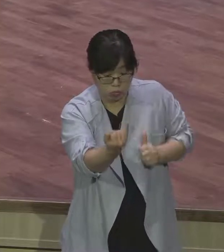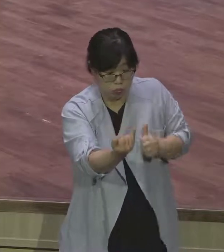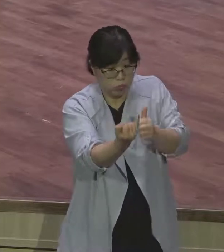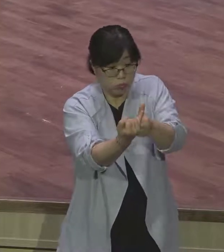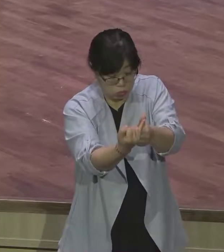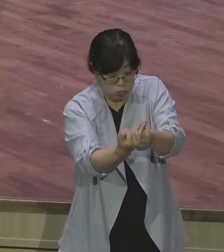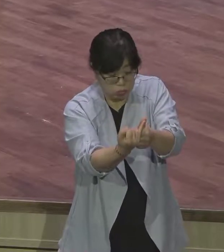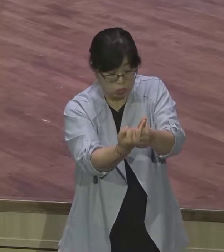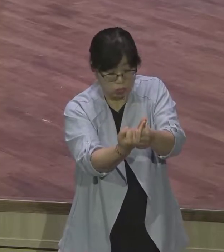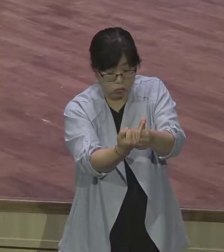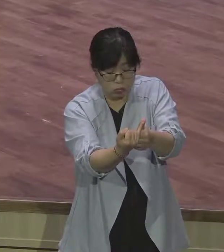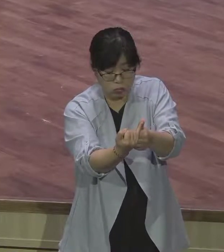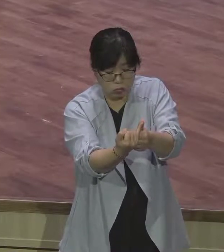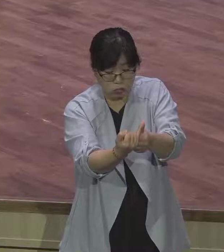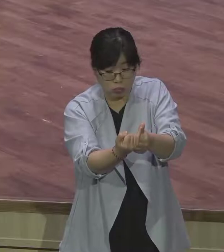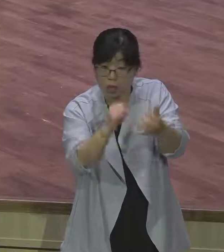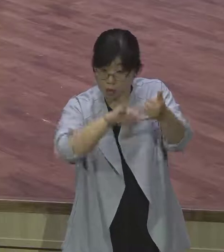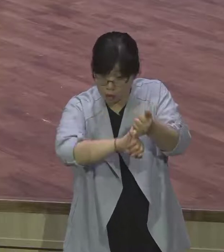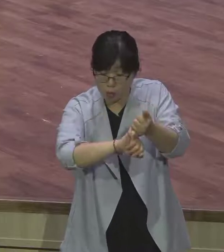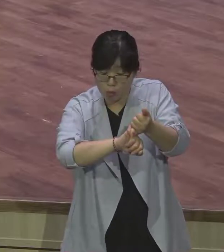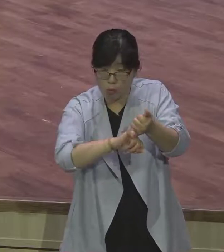신방에 들어가게 만들었단 말이에요. 첫날 밤에